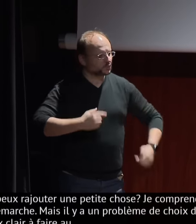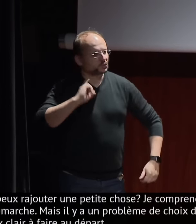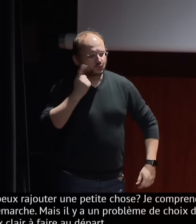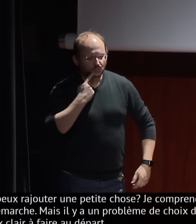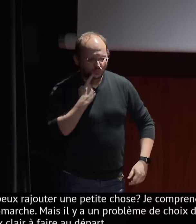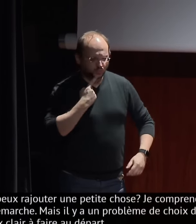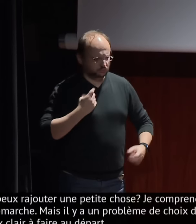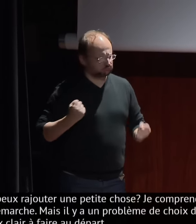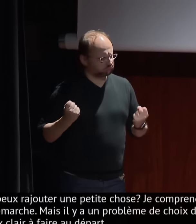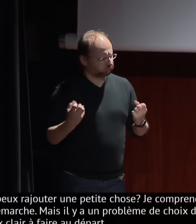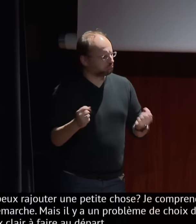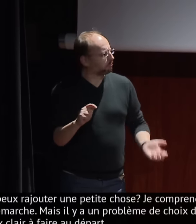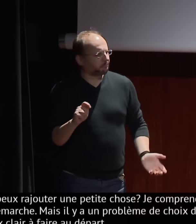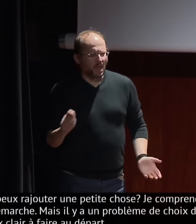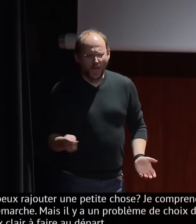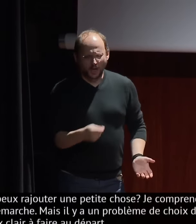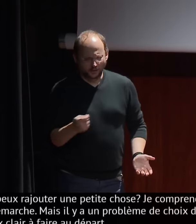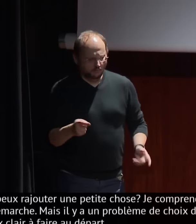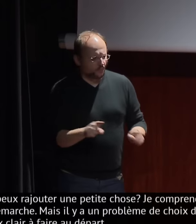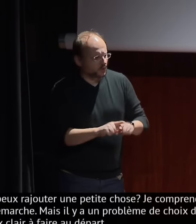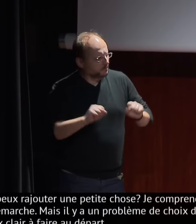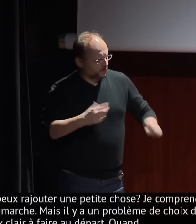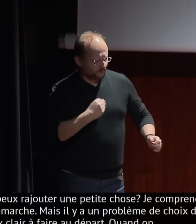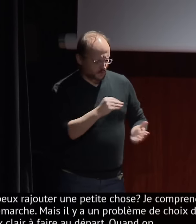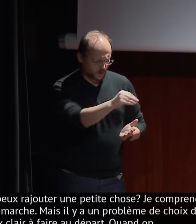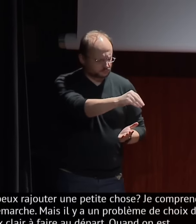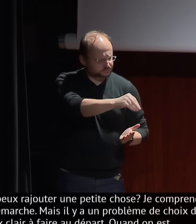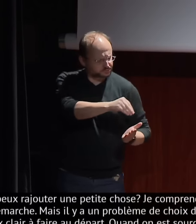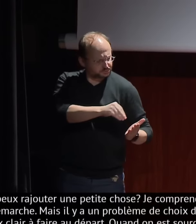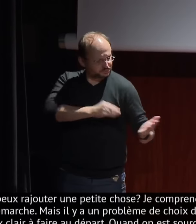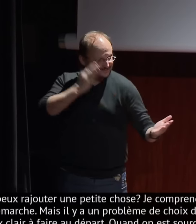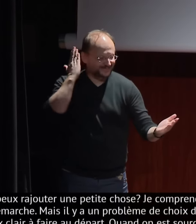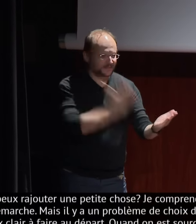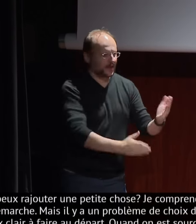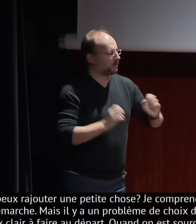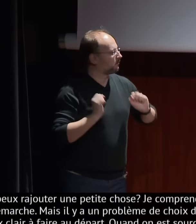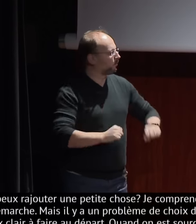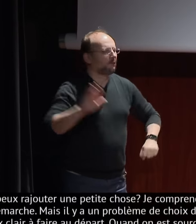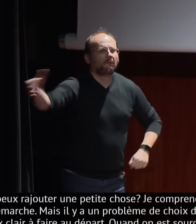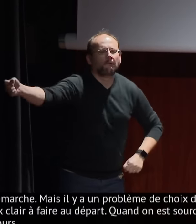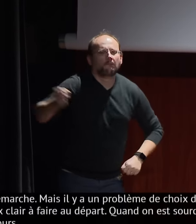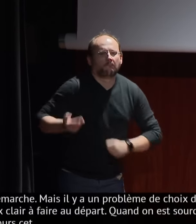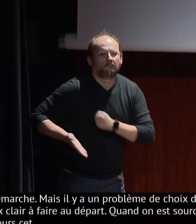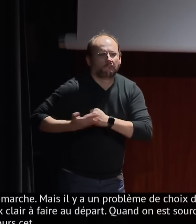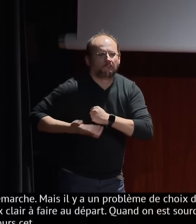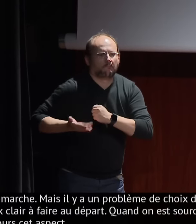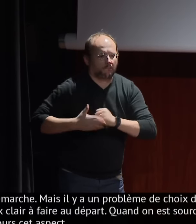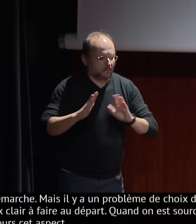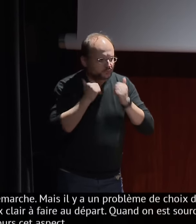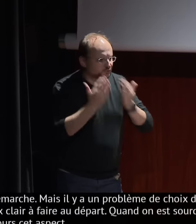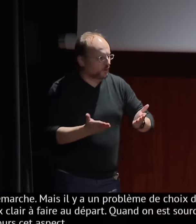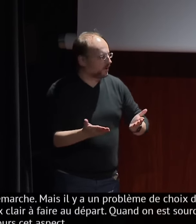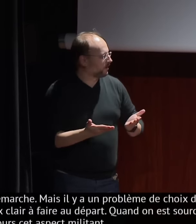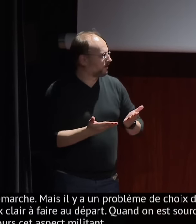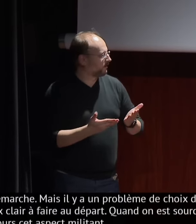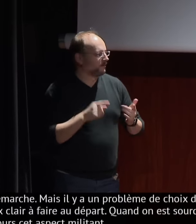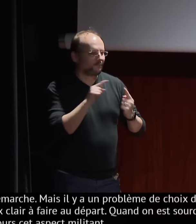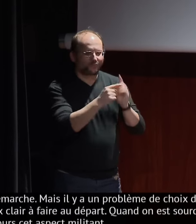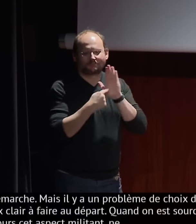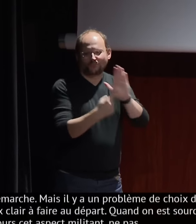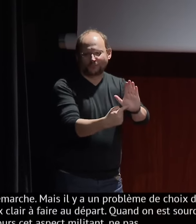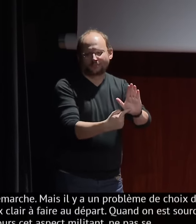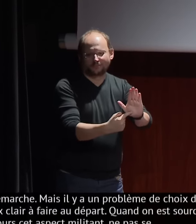alors, c'est vrai que quand on est sourd, bien sûr, on a toujours cet aspect militant, peut-être, ou je sais pas, voilà, ne pas se faire aider